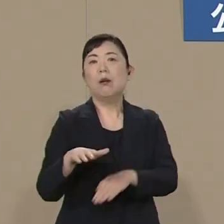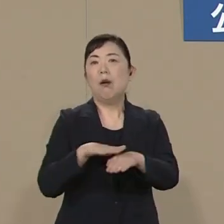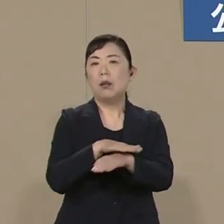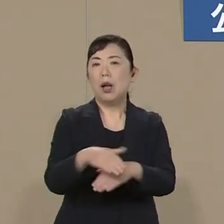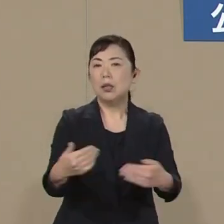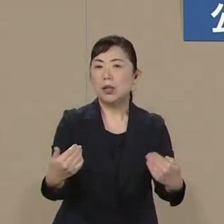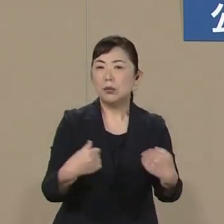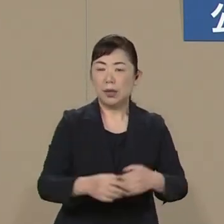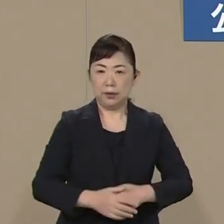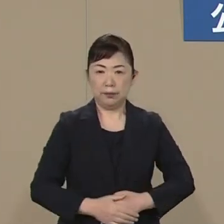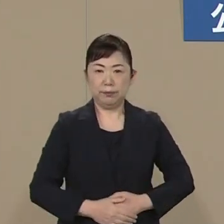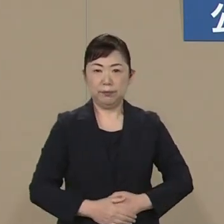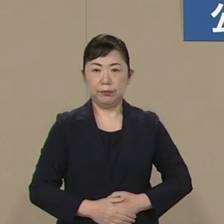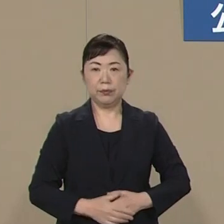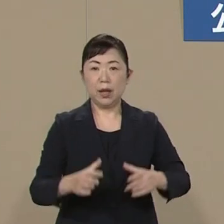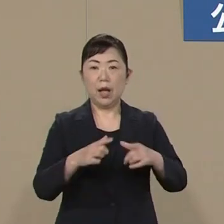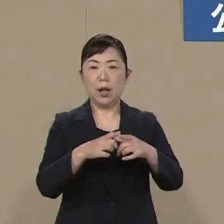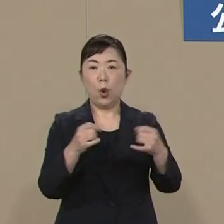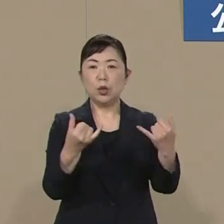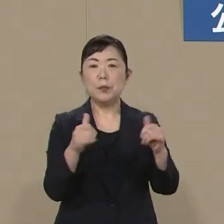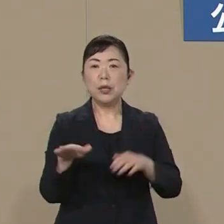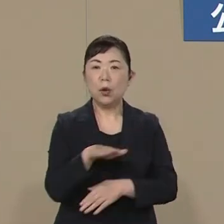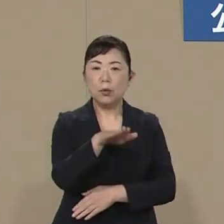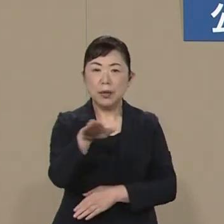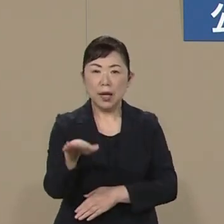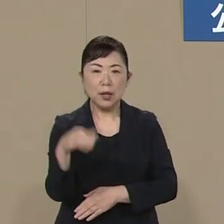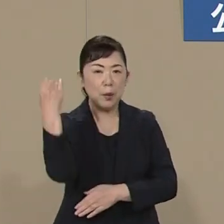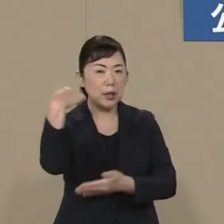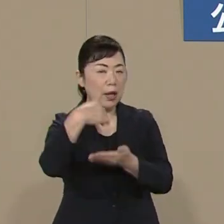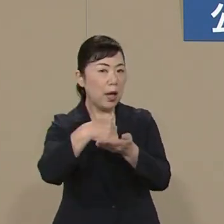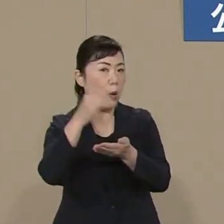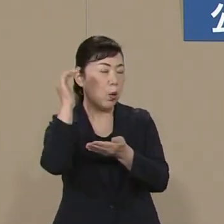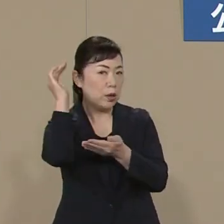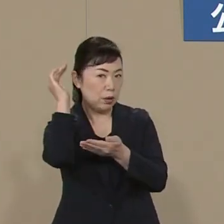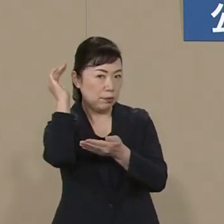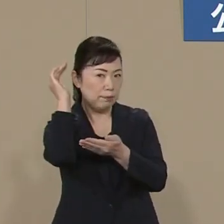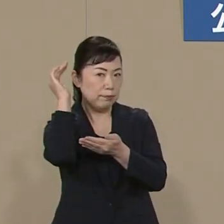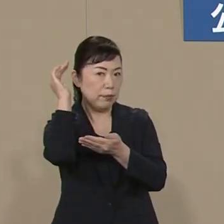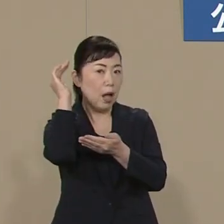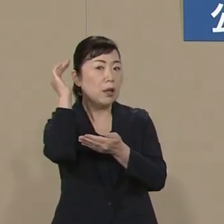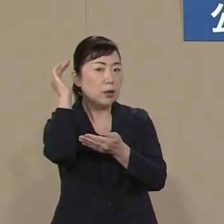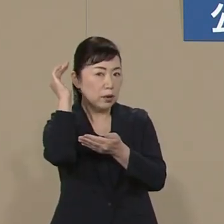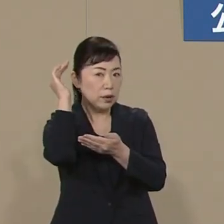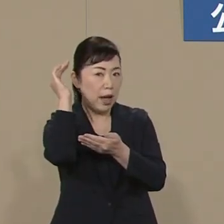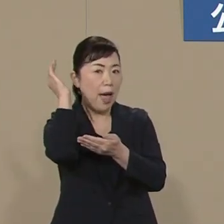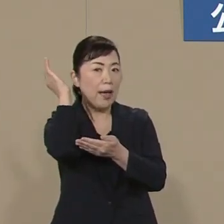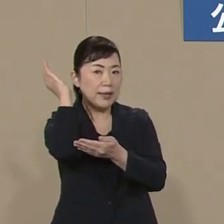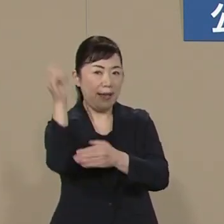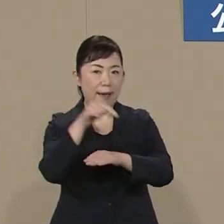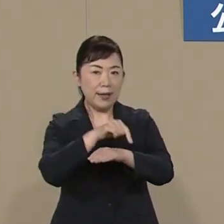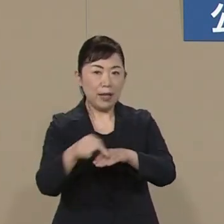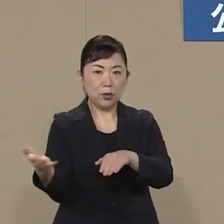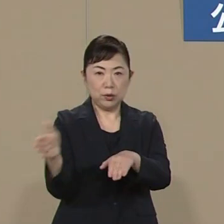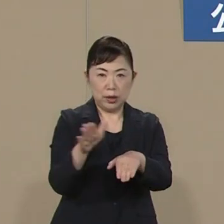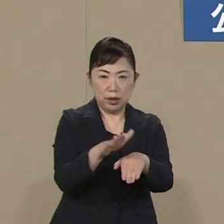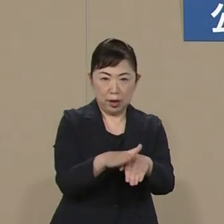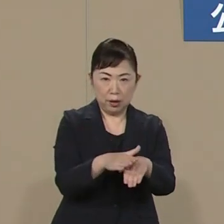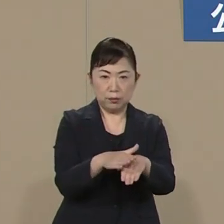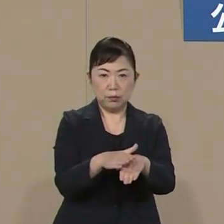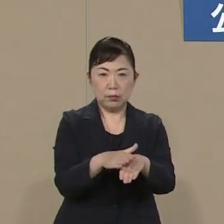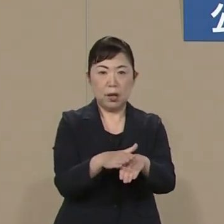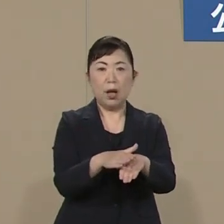ですそして国民の声を聞くという政治姿勢から生まれた政策でなければ